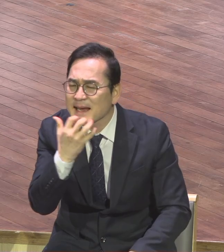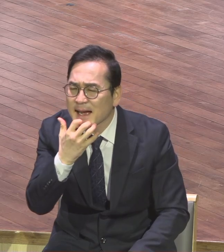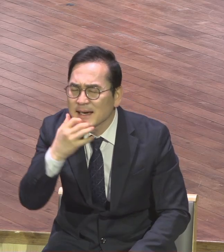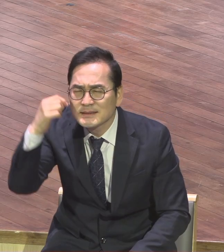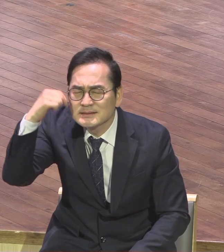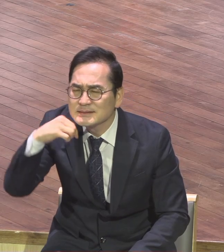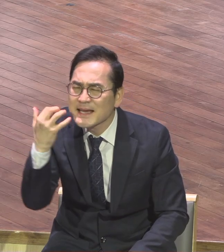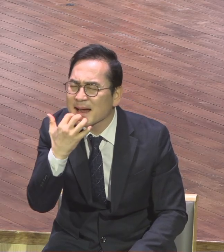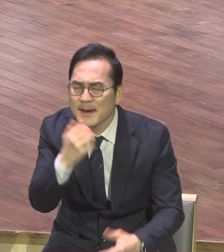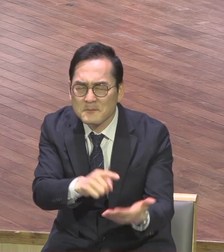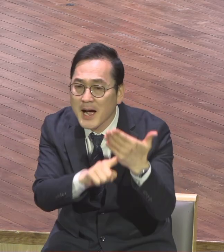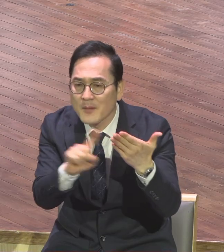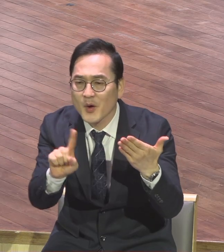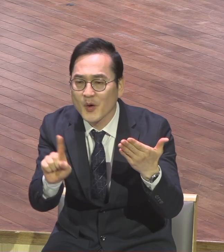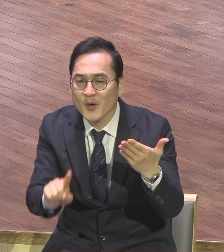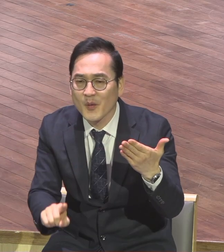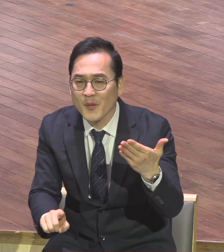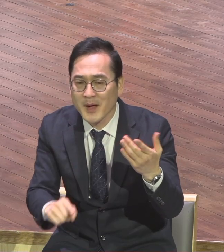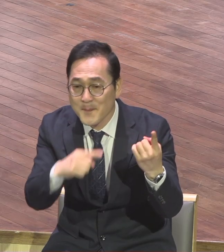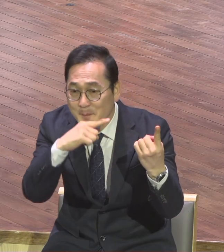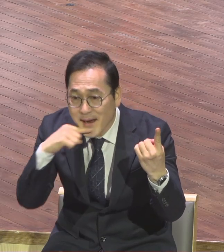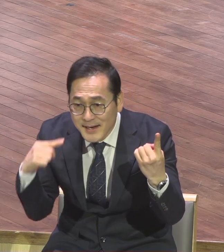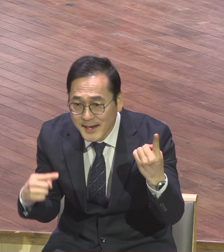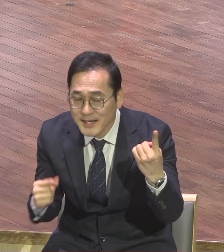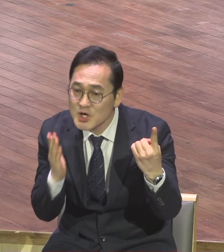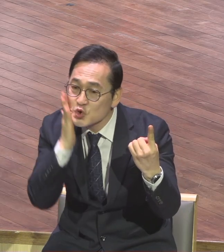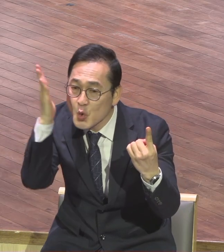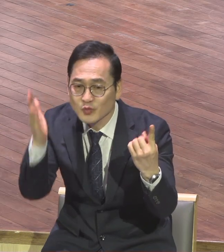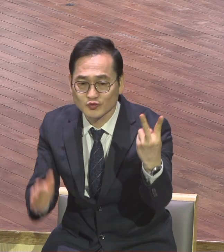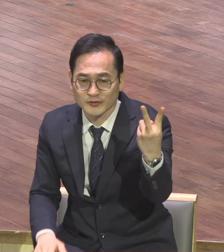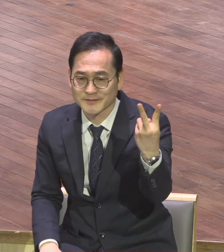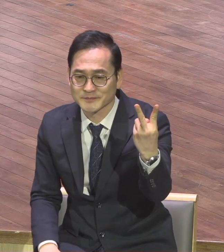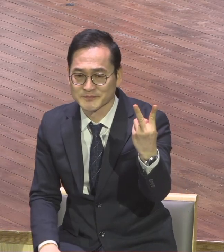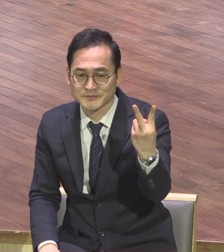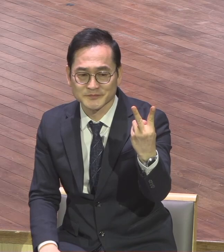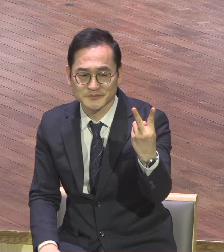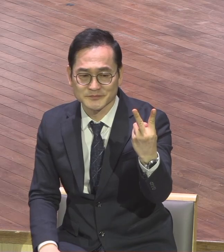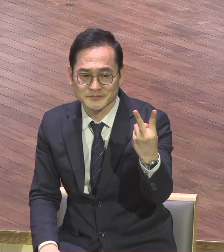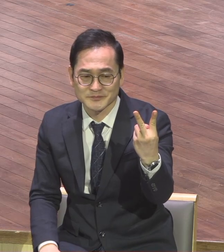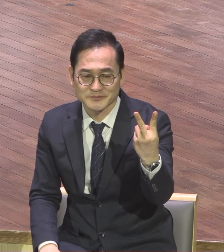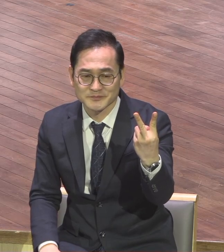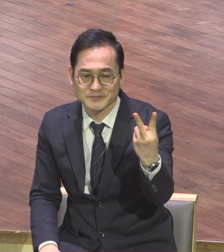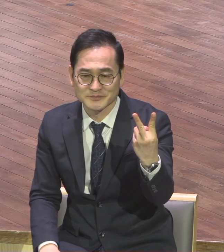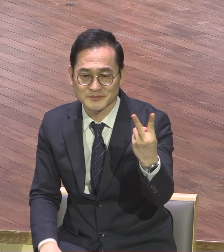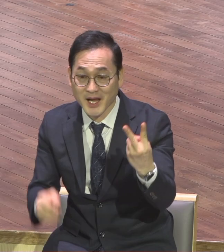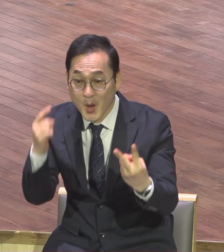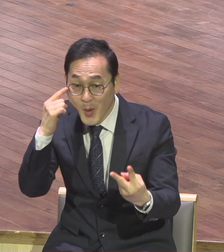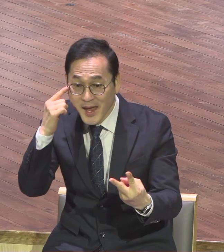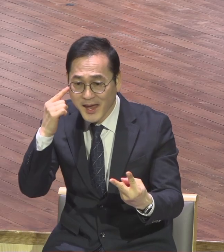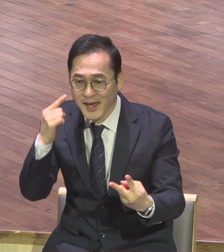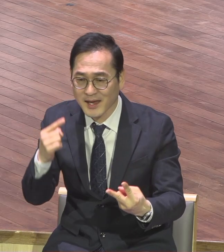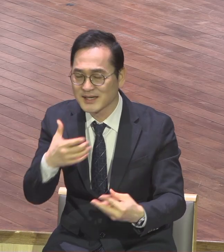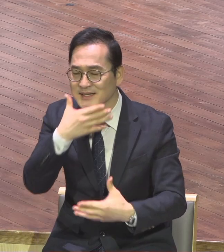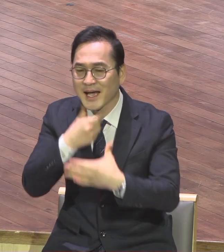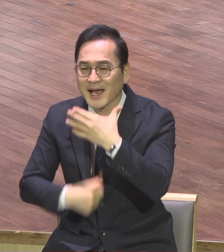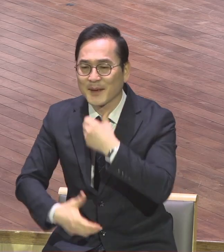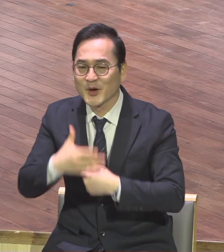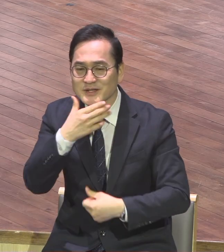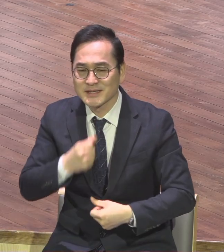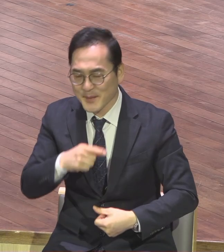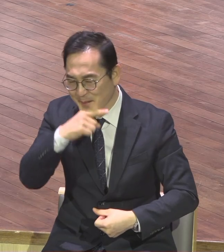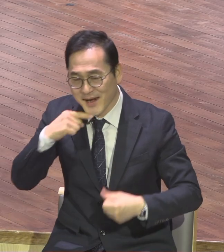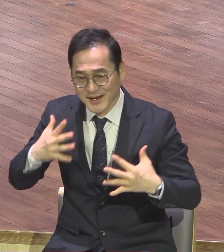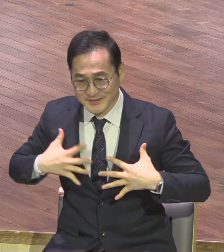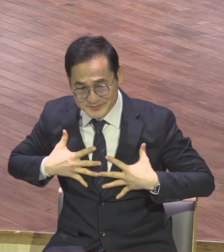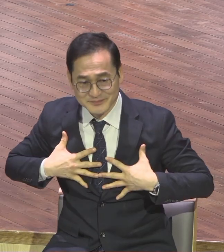빨간색과 초록색. 그것이 떠오릅니다. 그 이유가 뭐냐, 산타크로스가 빨간 옷 입어가지고